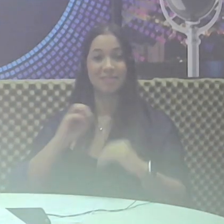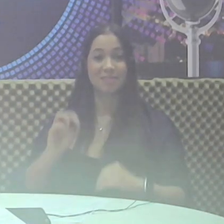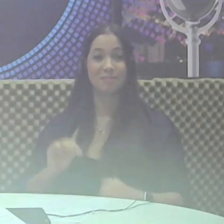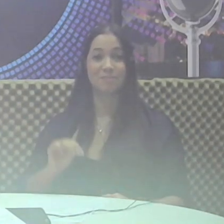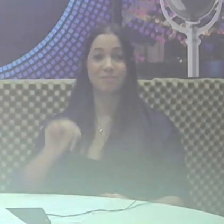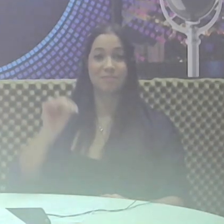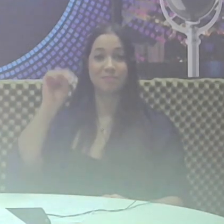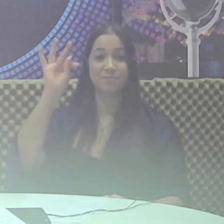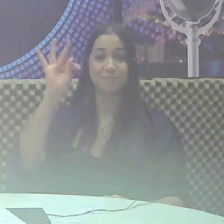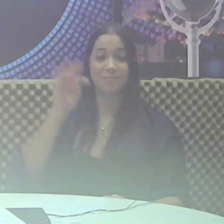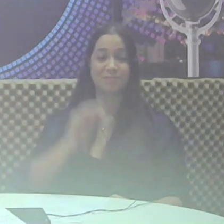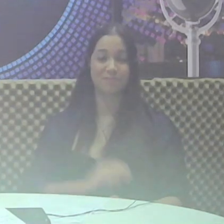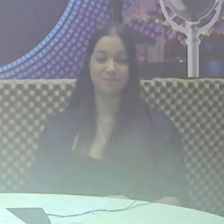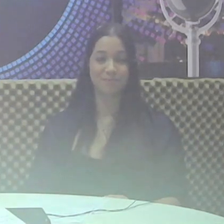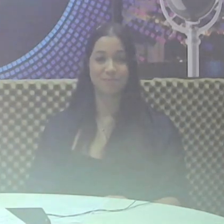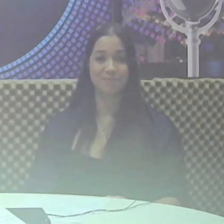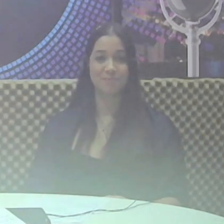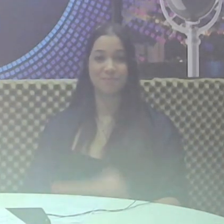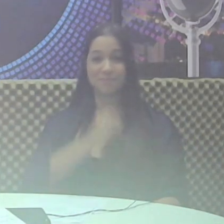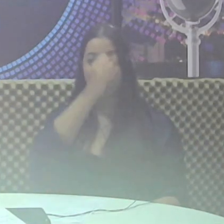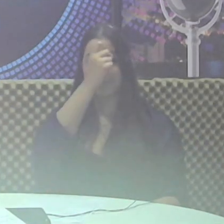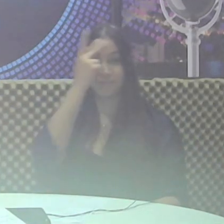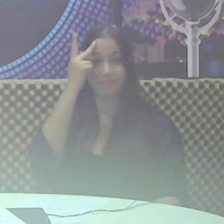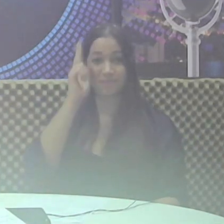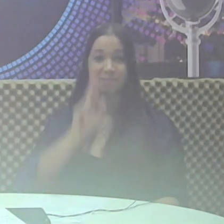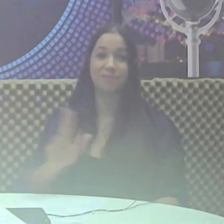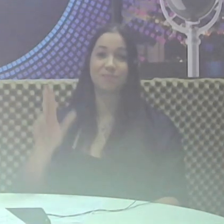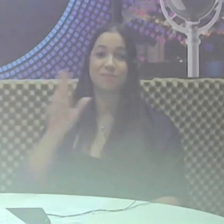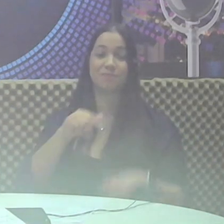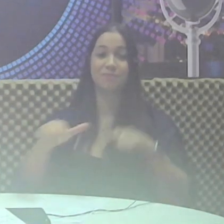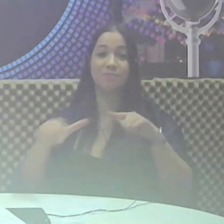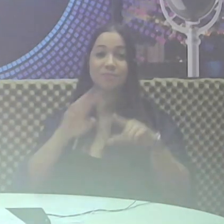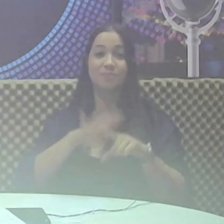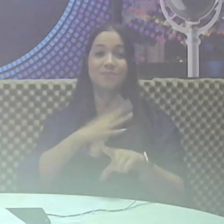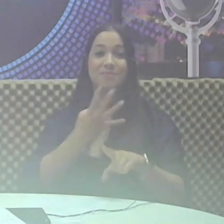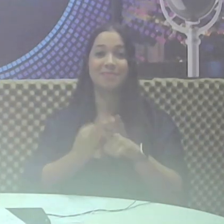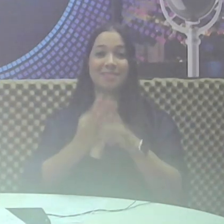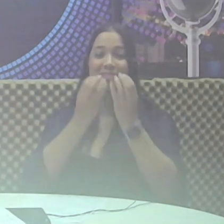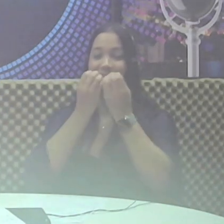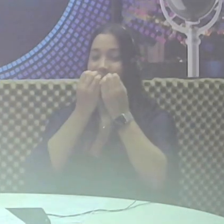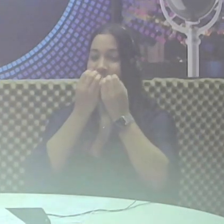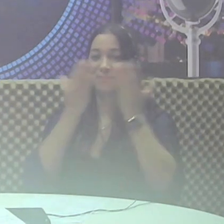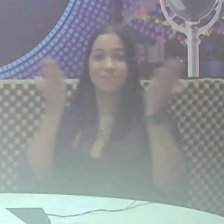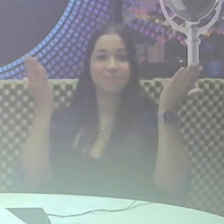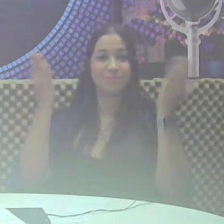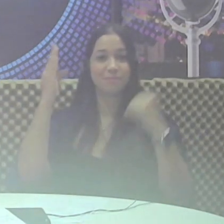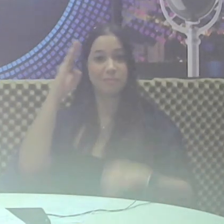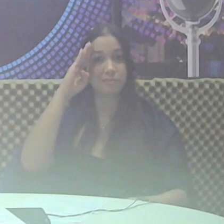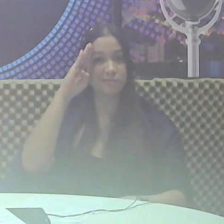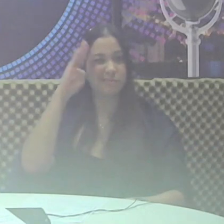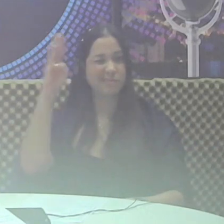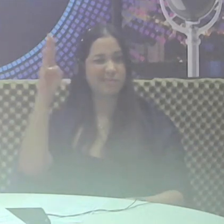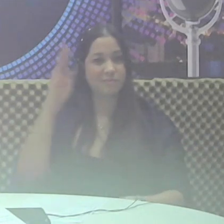Comunicação, Marco Túlio de Castro Kalimann. Prefeitura de Uberlândia. Fazer mais, fazer bem.